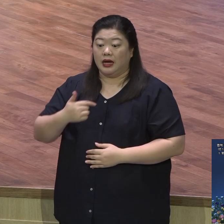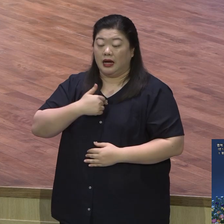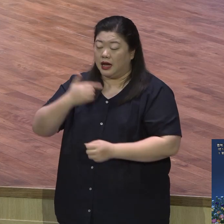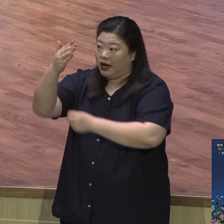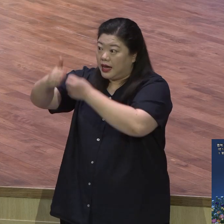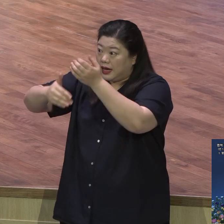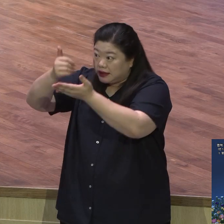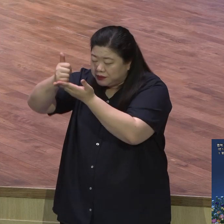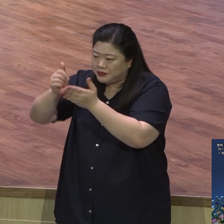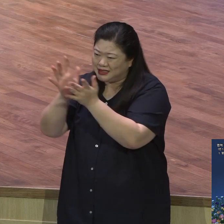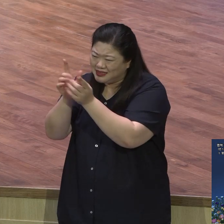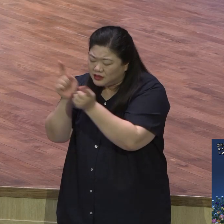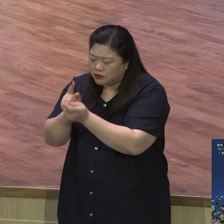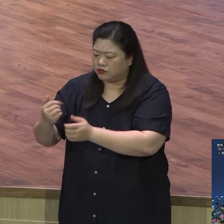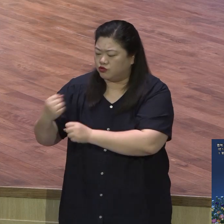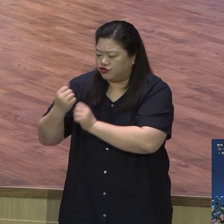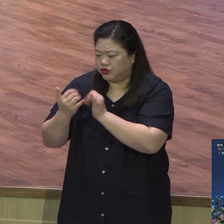부르셨다는 거예요.